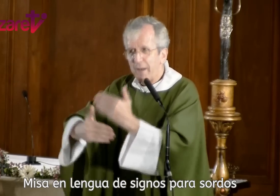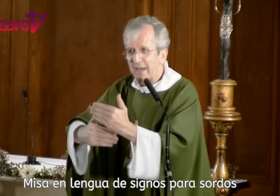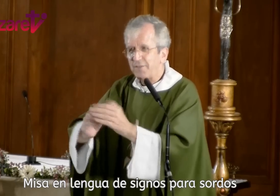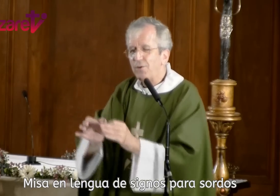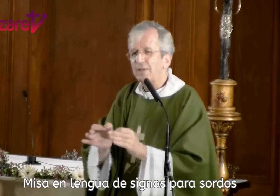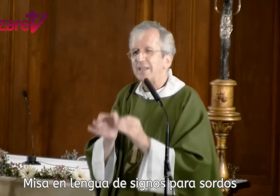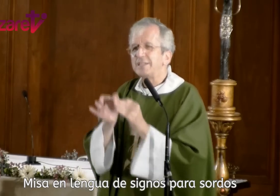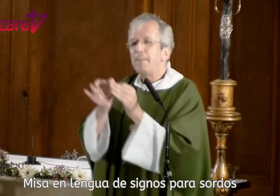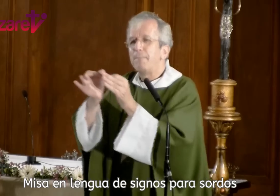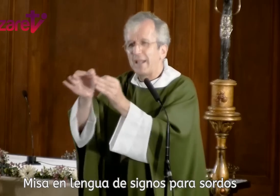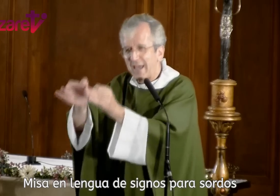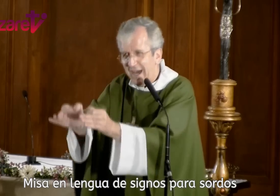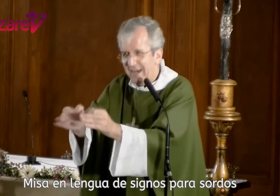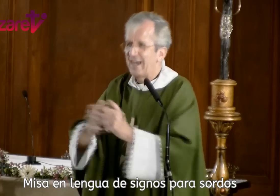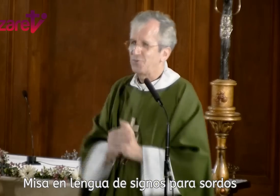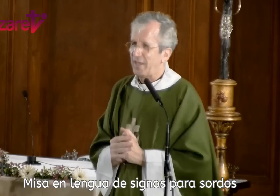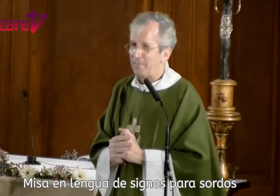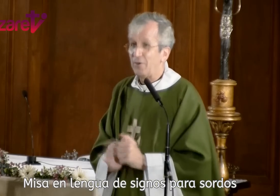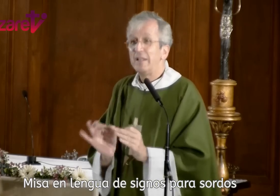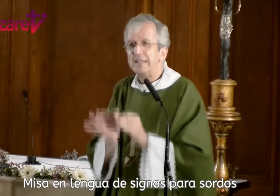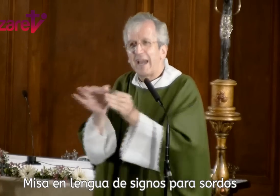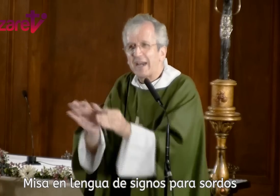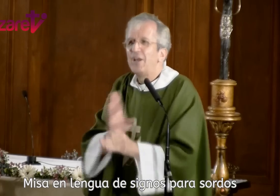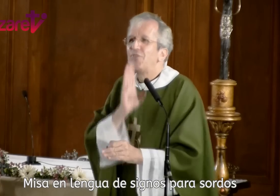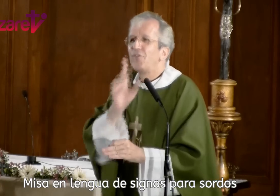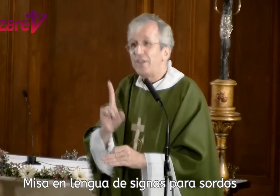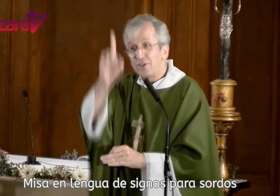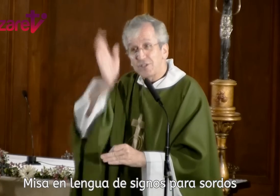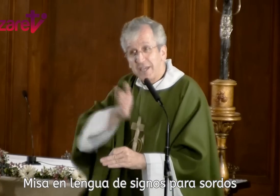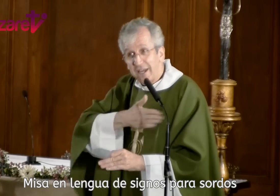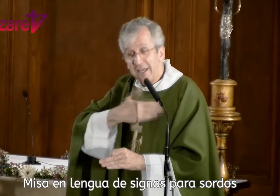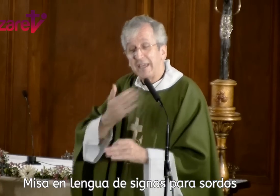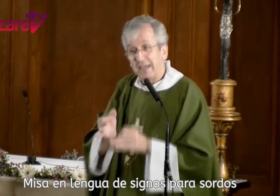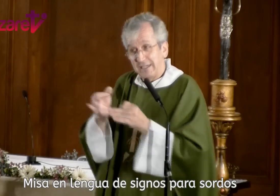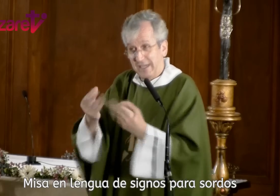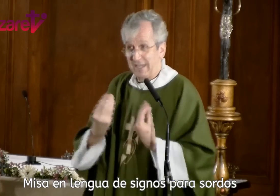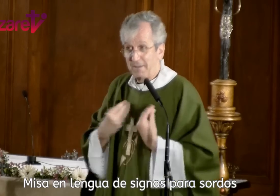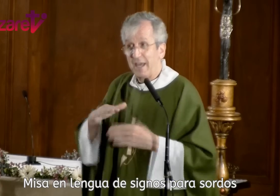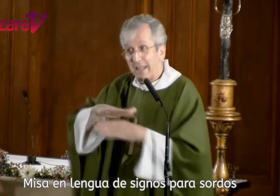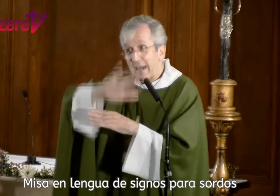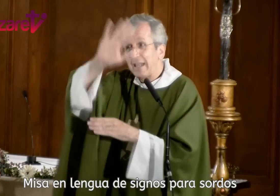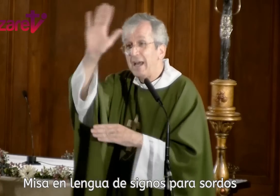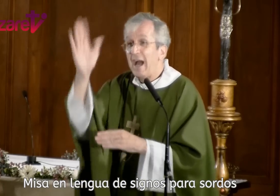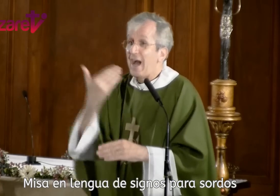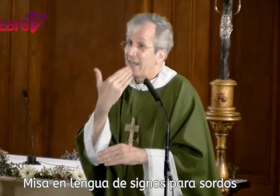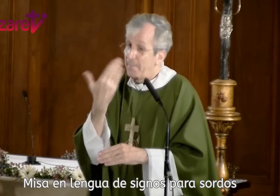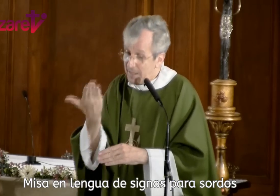las dificultades para llegar a su término, llegar donde Dios quiere, que es esa vida eterna a la que